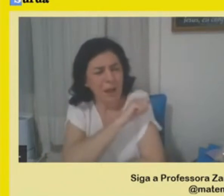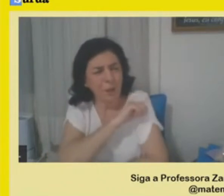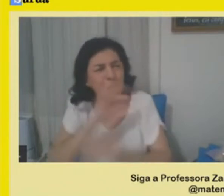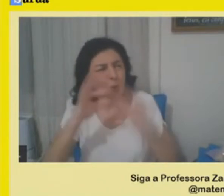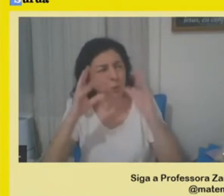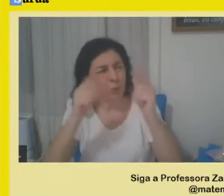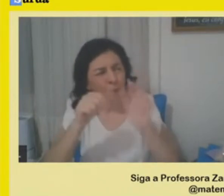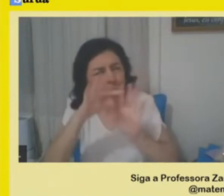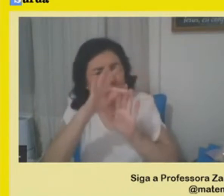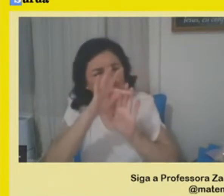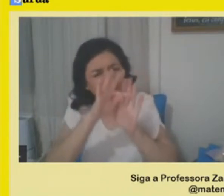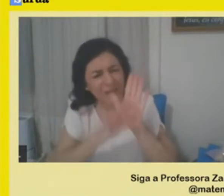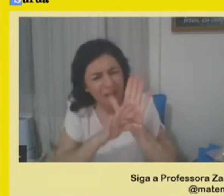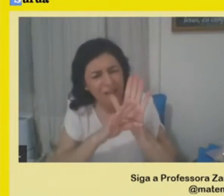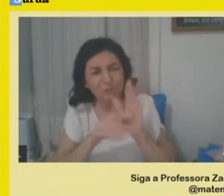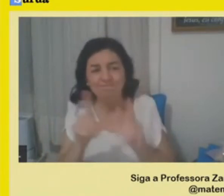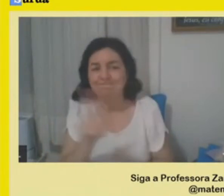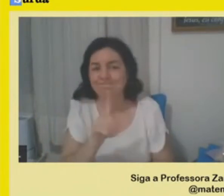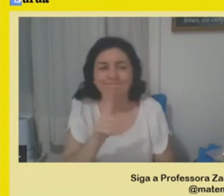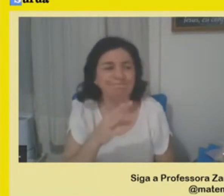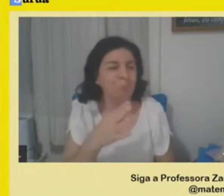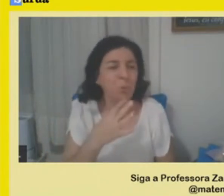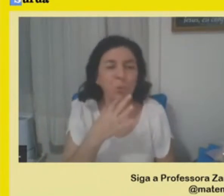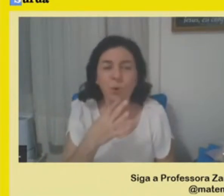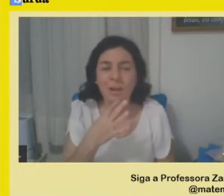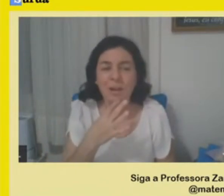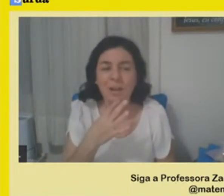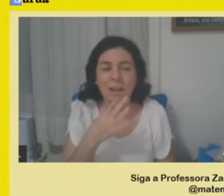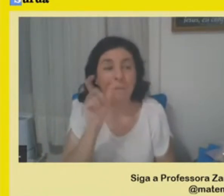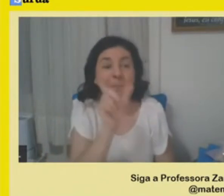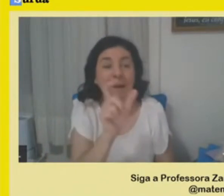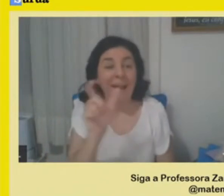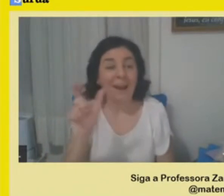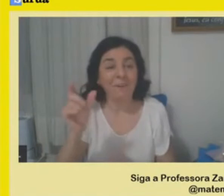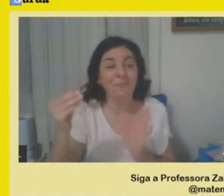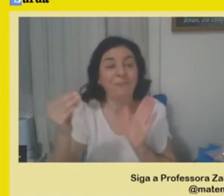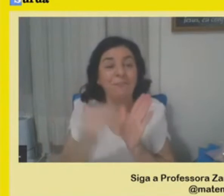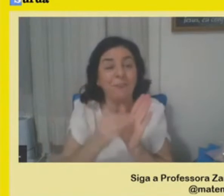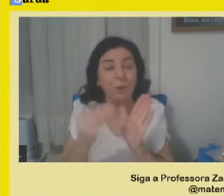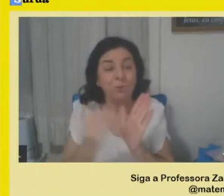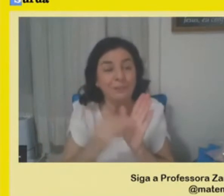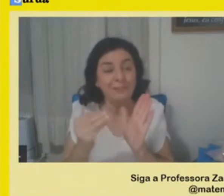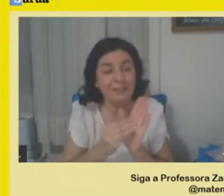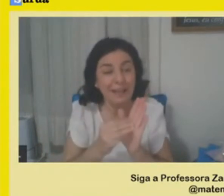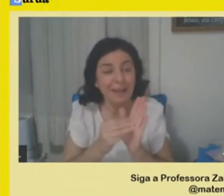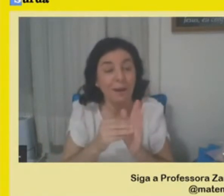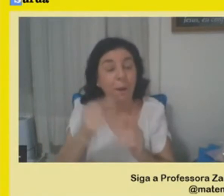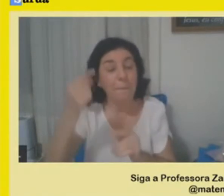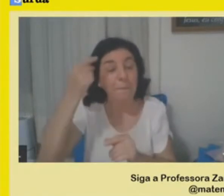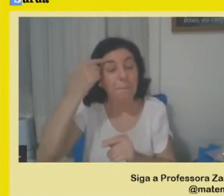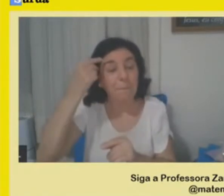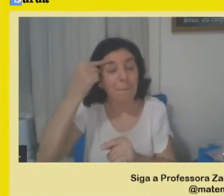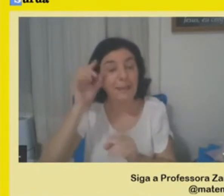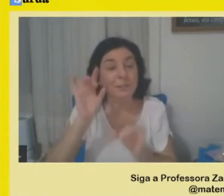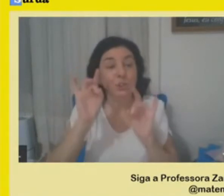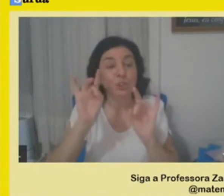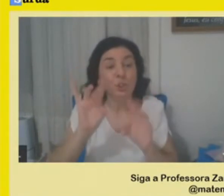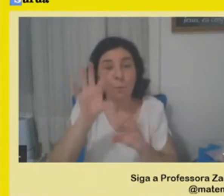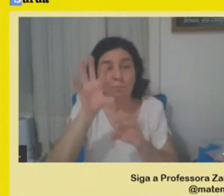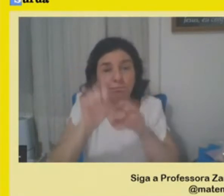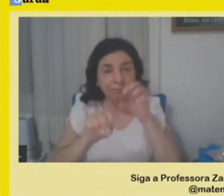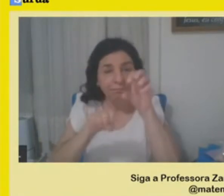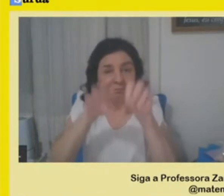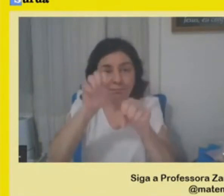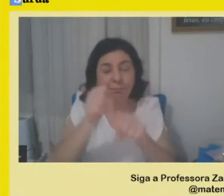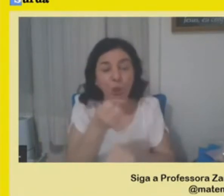de adição, os problemas de adição. Os alunos sabem que tem texto, mas eles não conhecem as